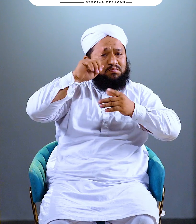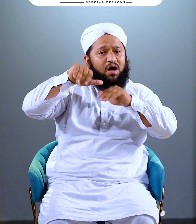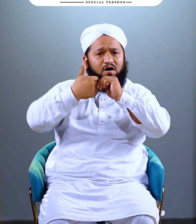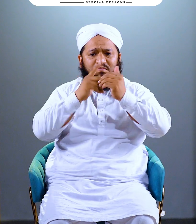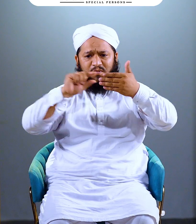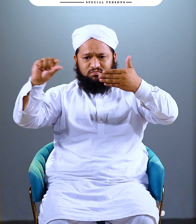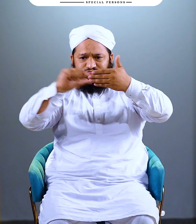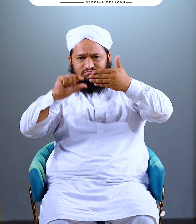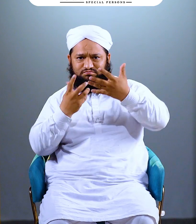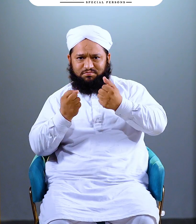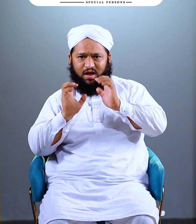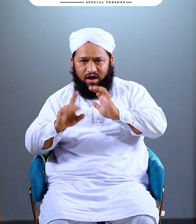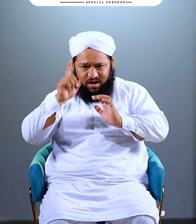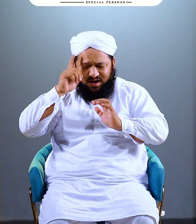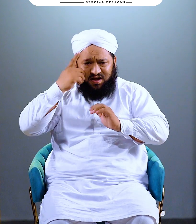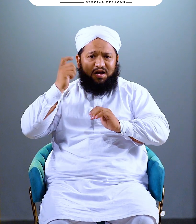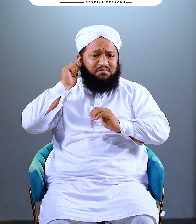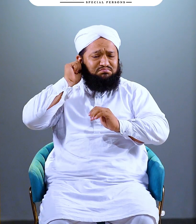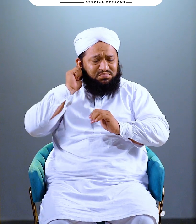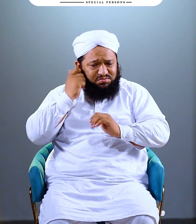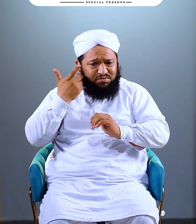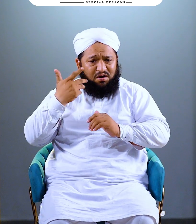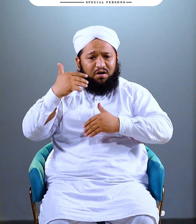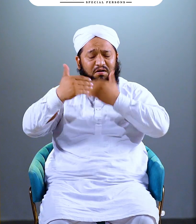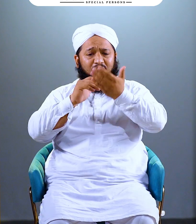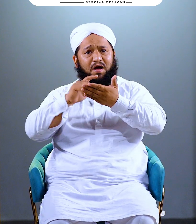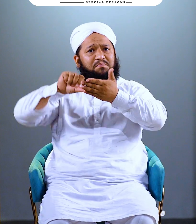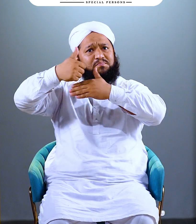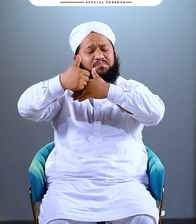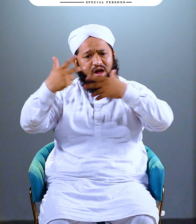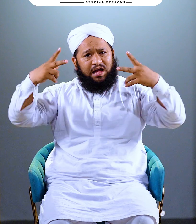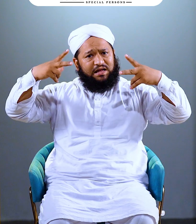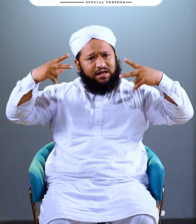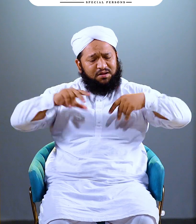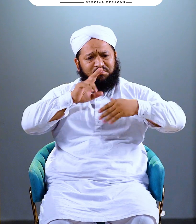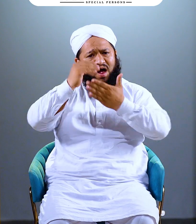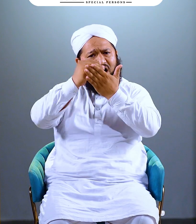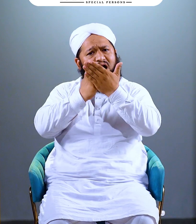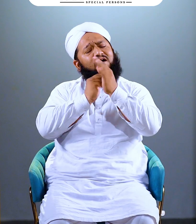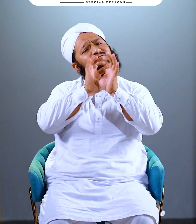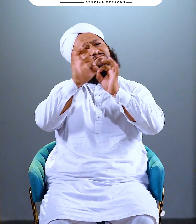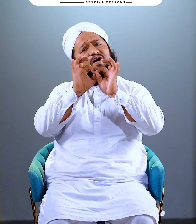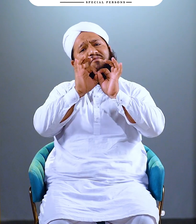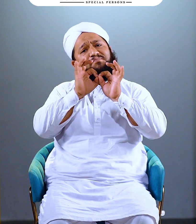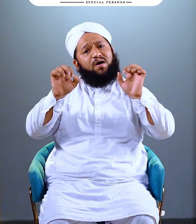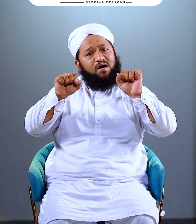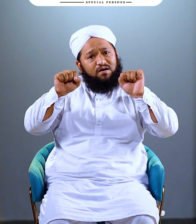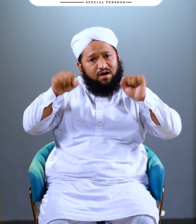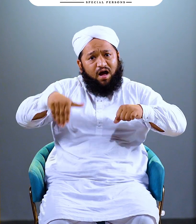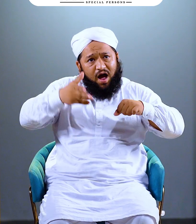ہیں، ہائی لائٹ کیا ہے ان کو۔ سزا اور جزا کا، ریوارڈ اور پینلٹی کا پورا سسٹم ہے۔ اور آج